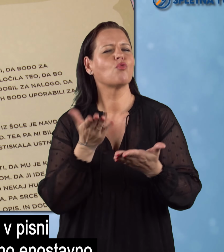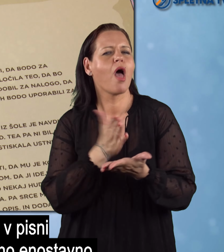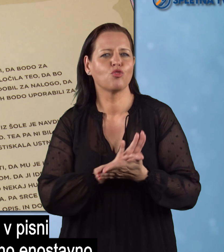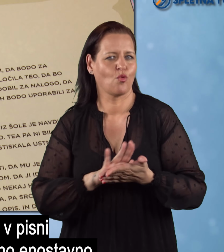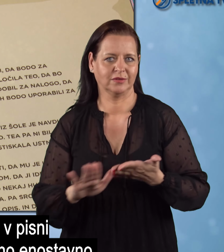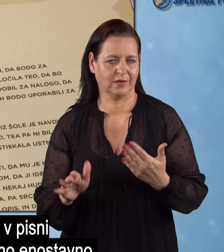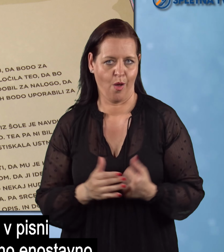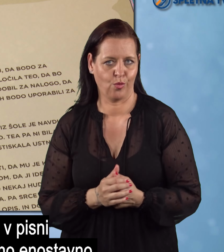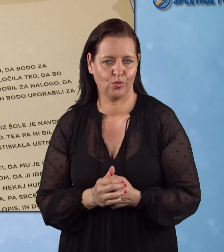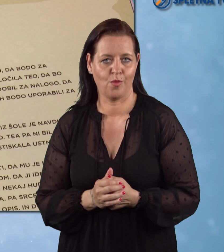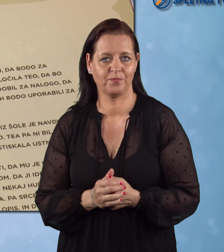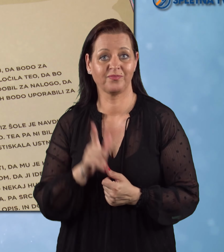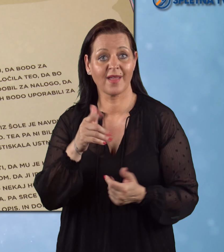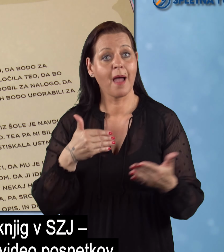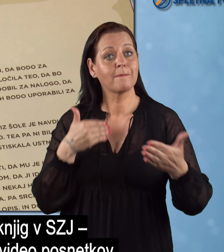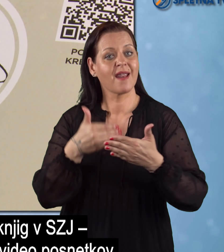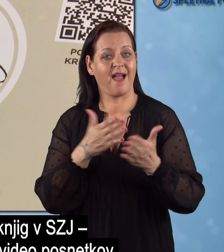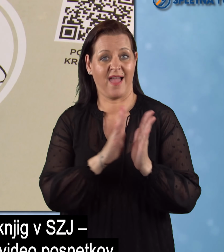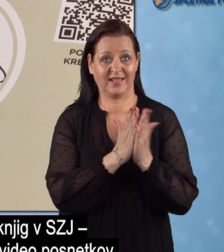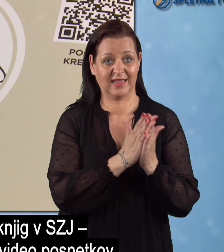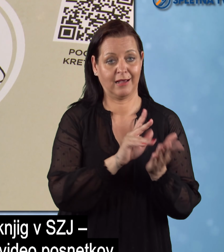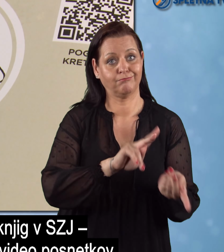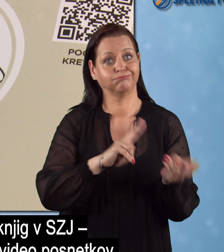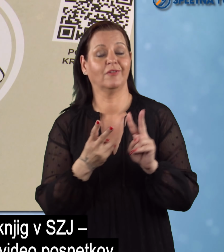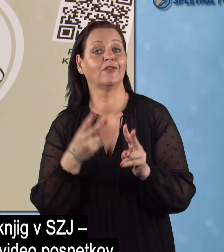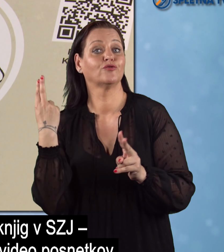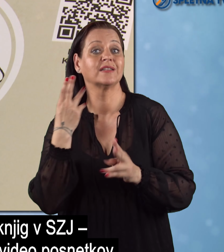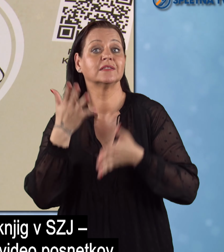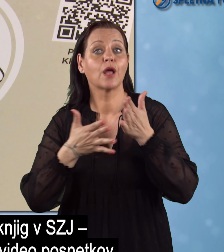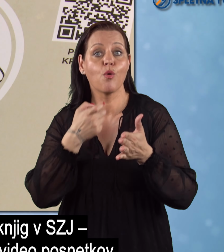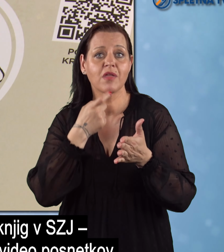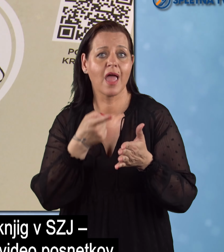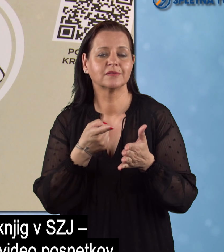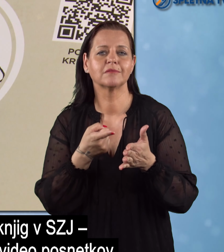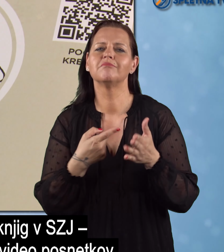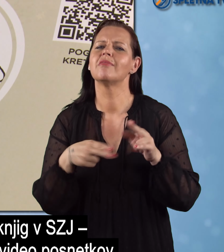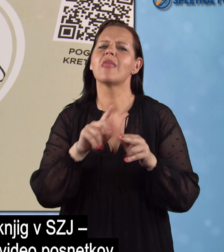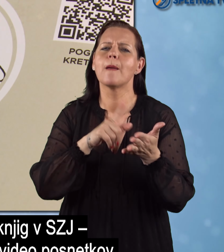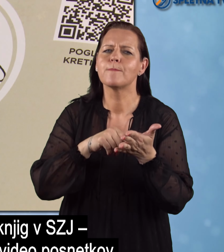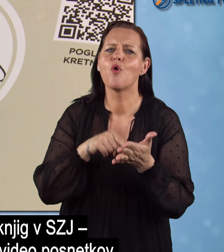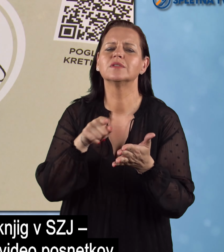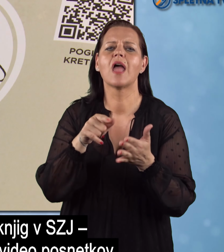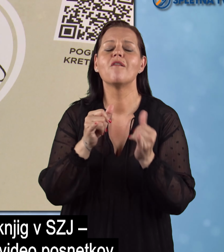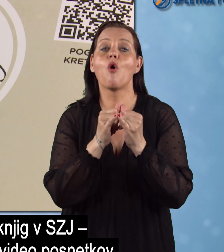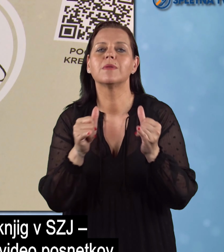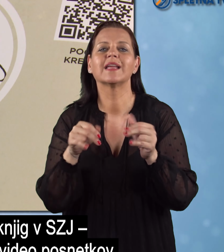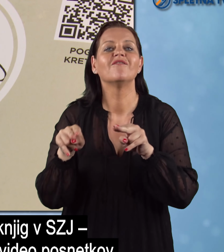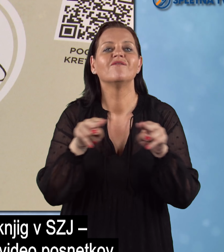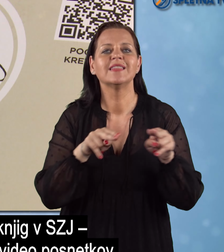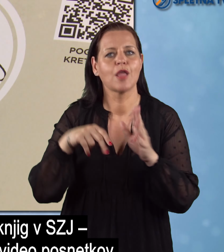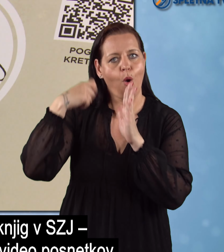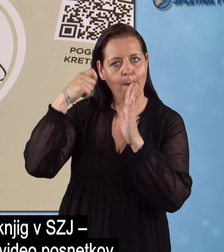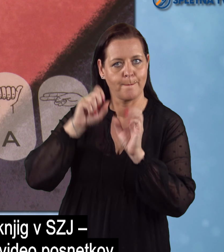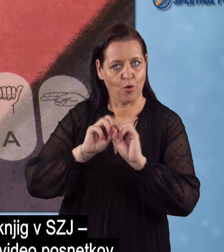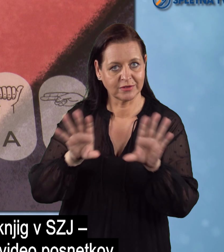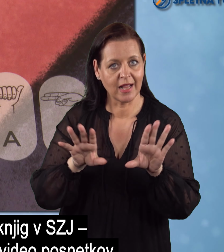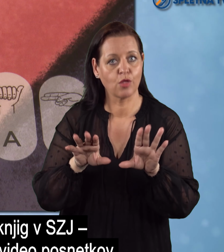vedno enostavno. S prilagajanjem knjig v slovenski znakovni jezik, najpogosteje v